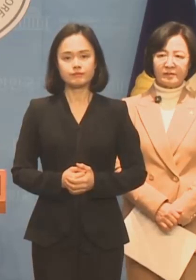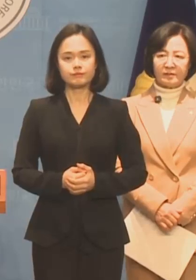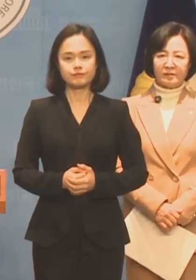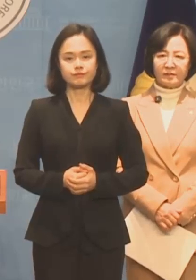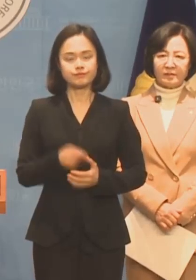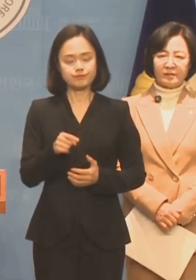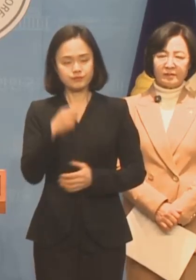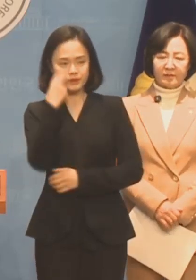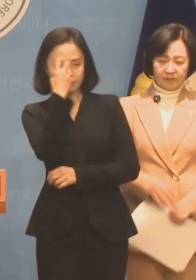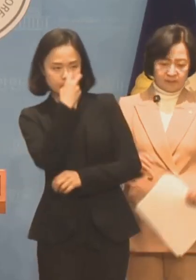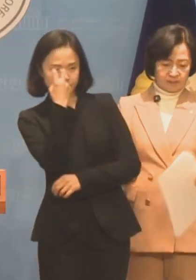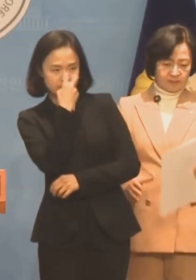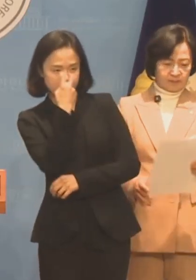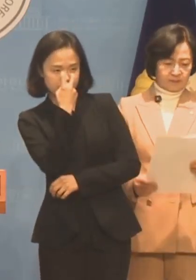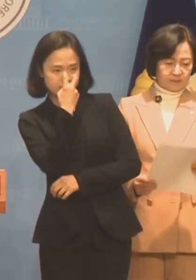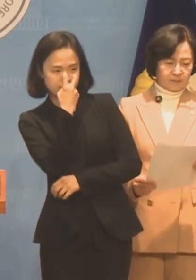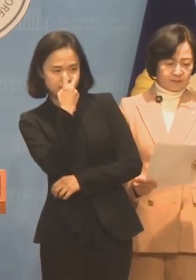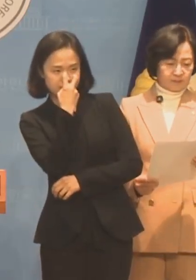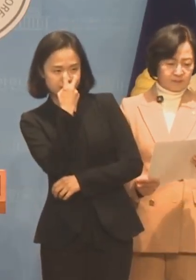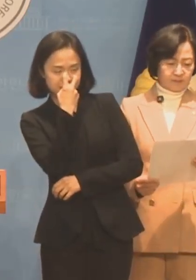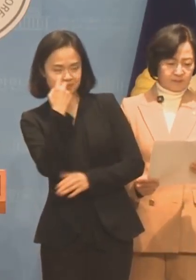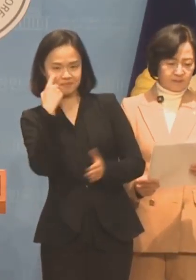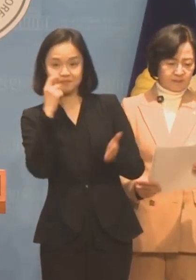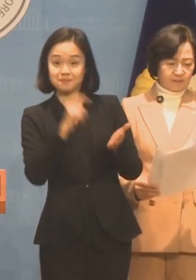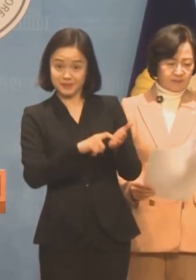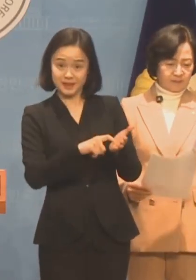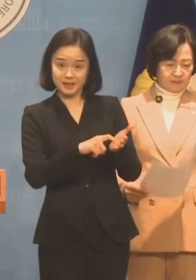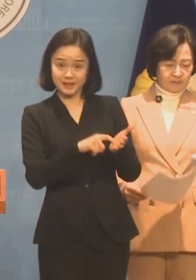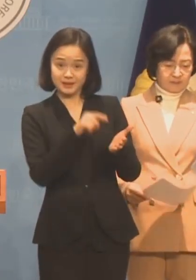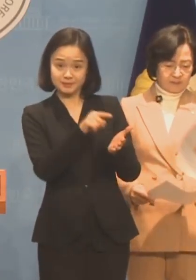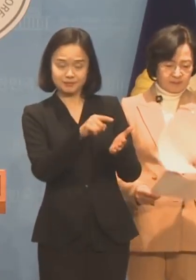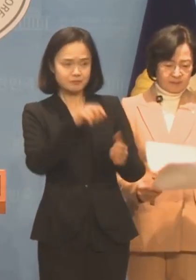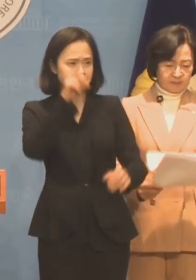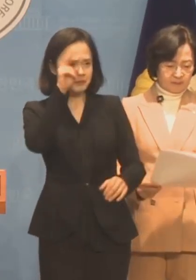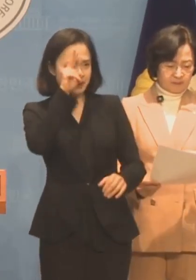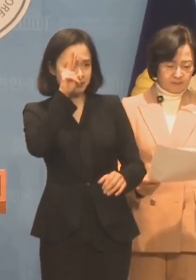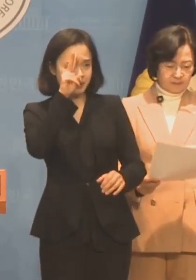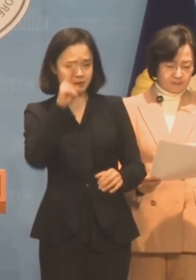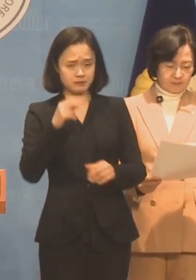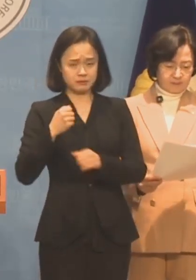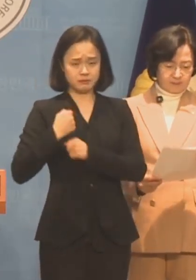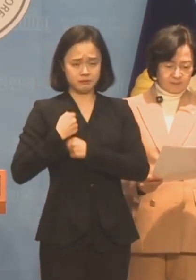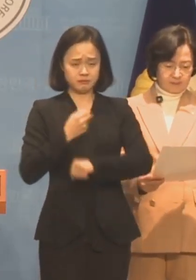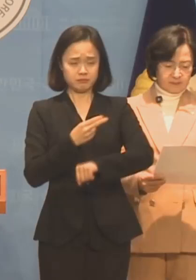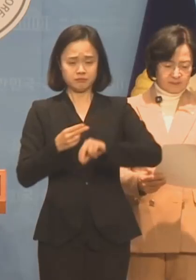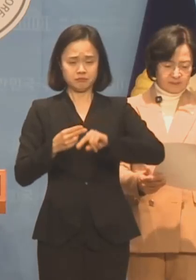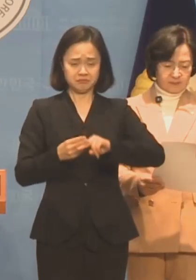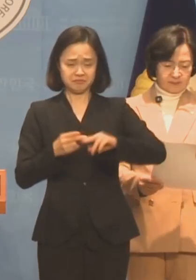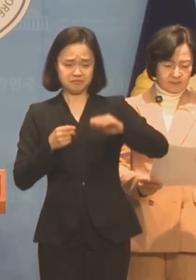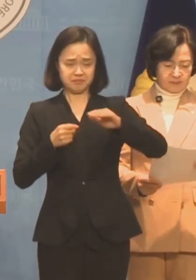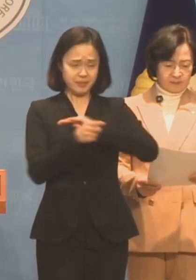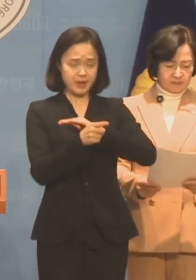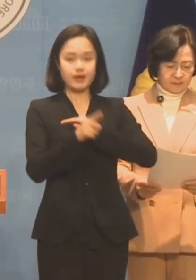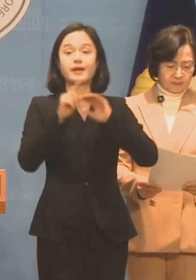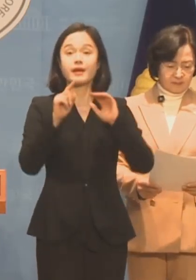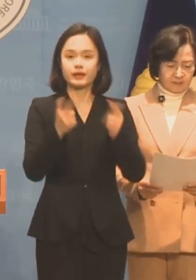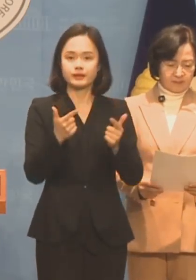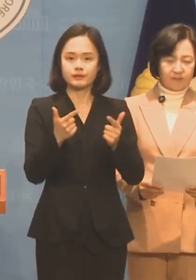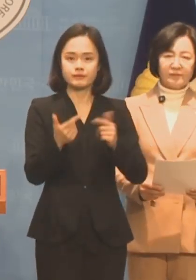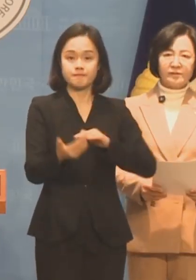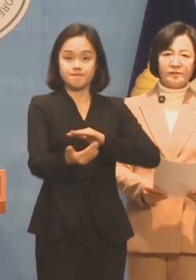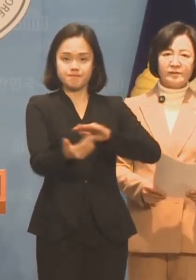것이 아닌 치밀하게 계획된 쿠데타 시도였음을 재차 확인해